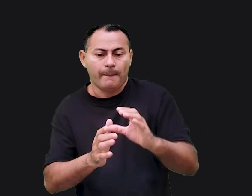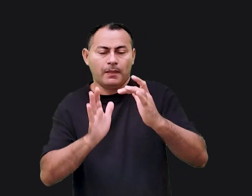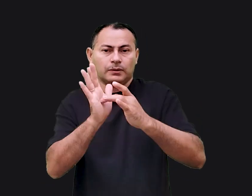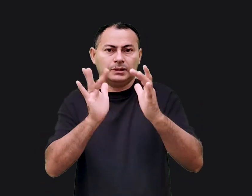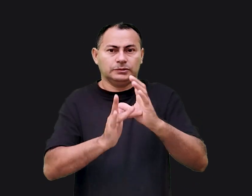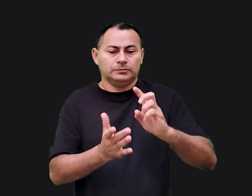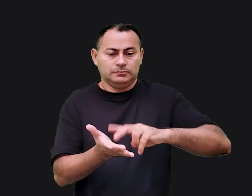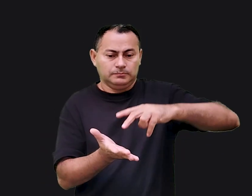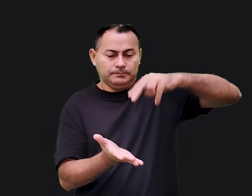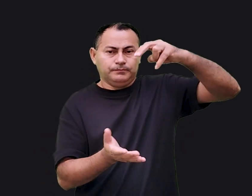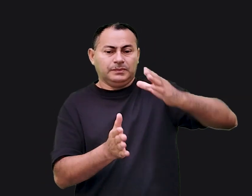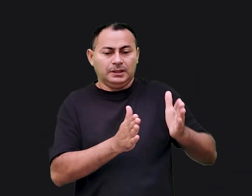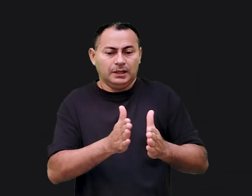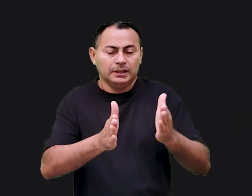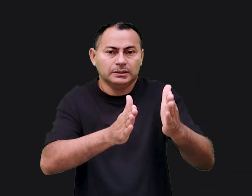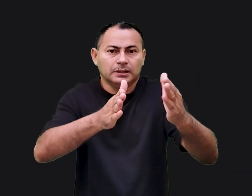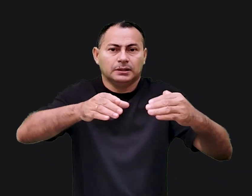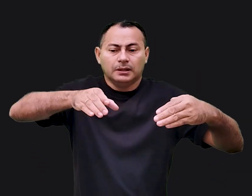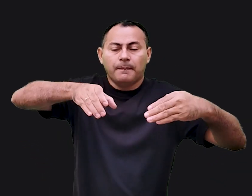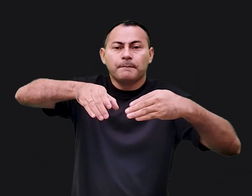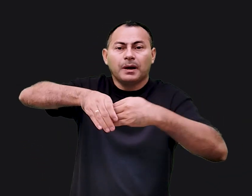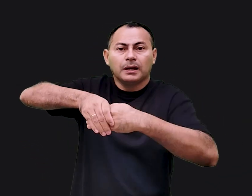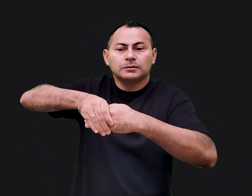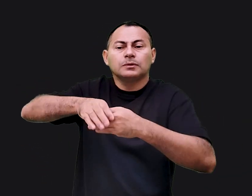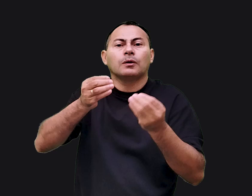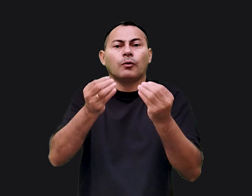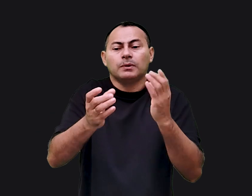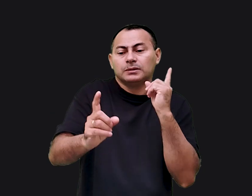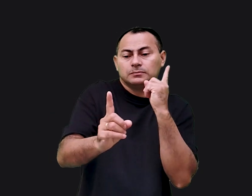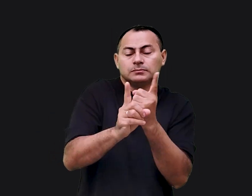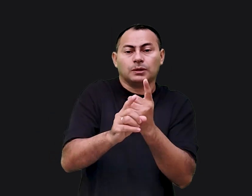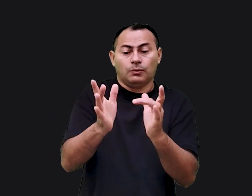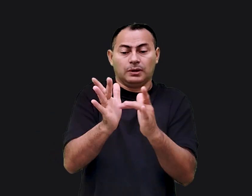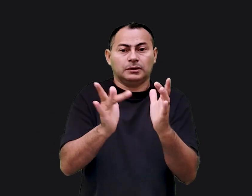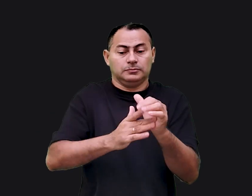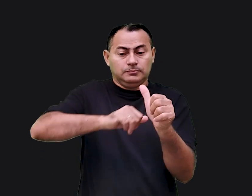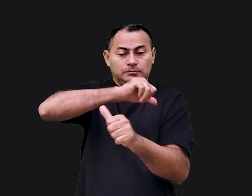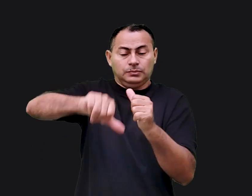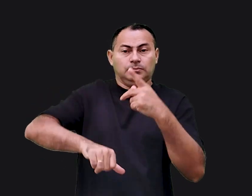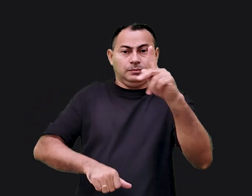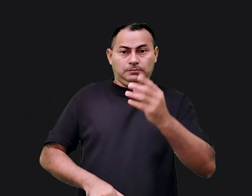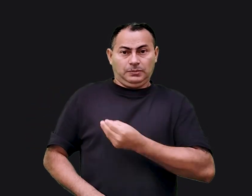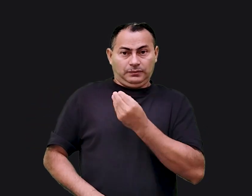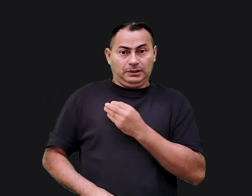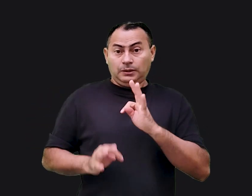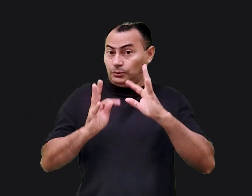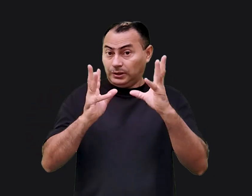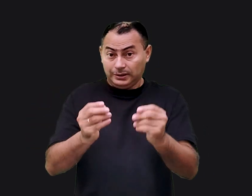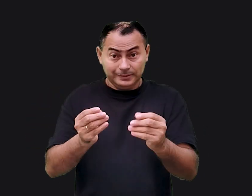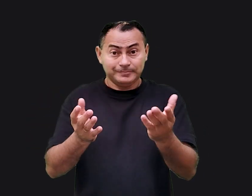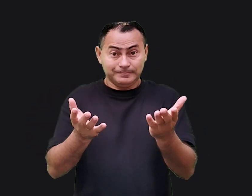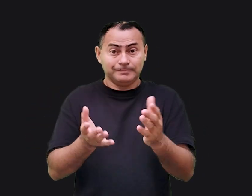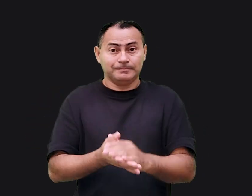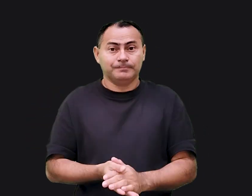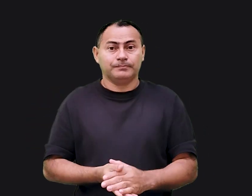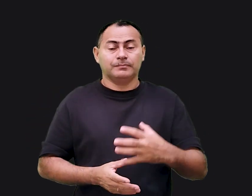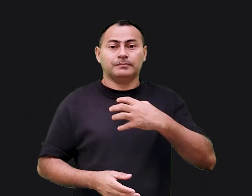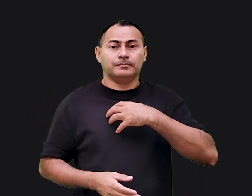cristo ressurreto na estrada de damasco e como esse encontro com Cristo mudou sua vida completamente dessa